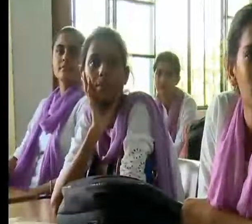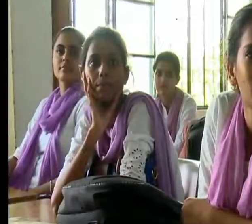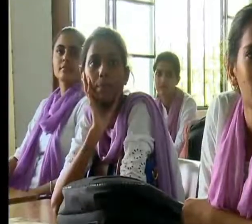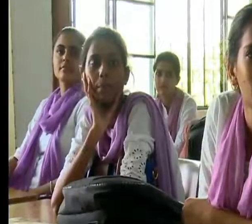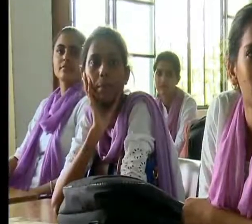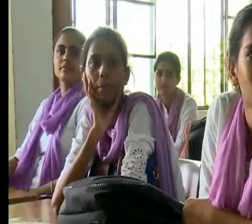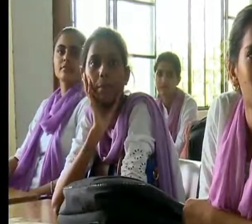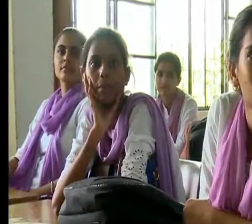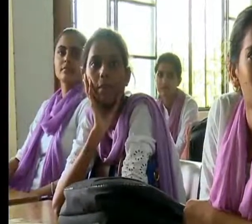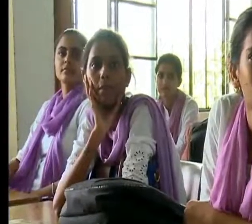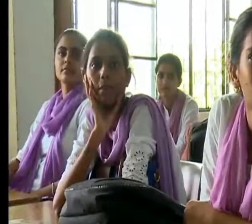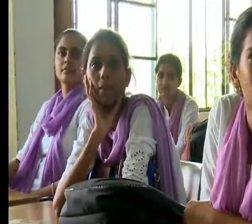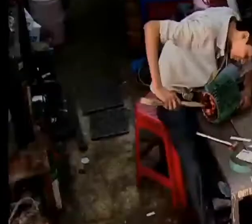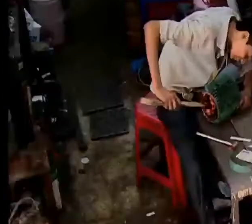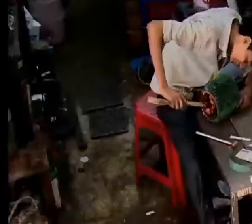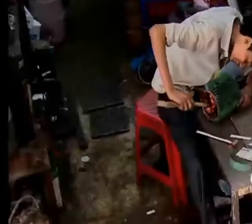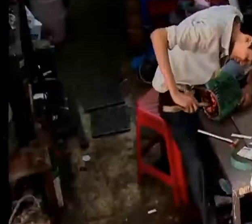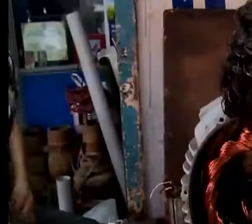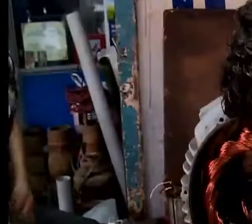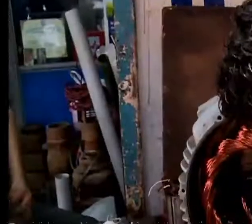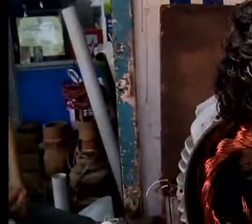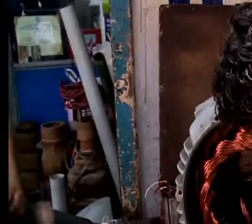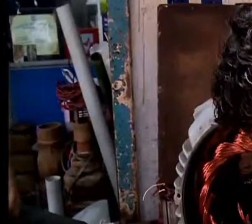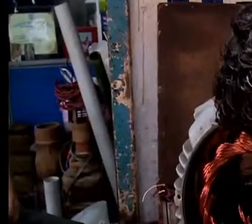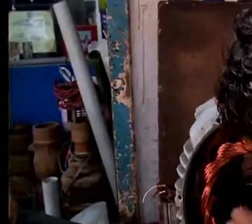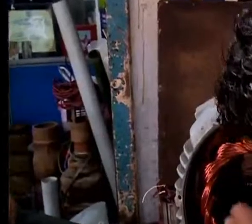धन साधन समय की सीमा से